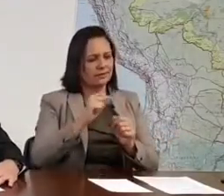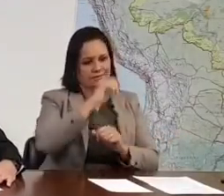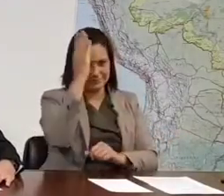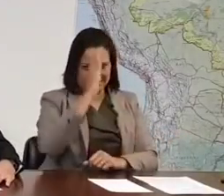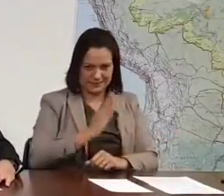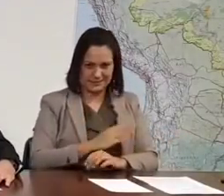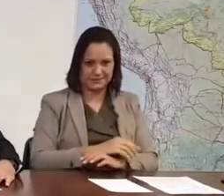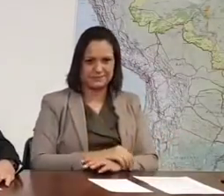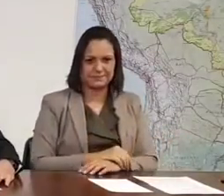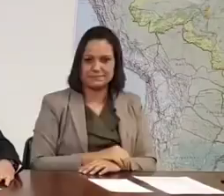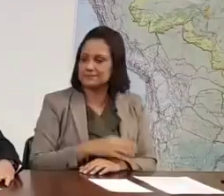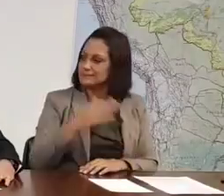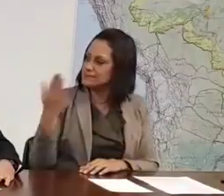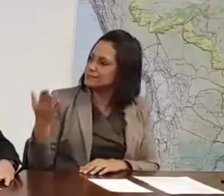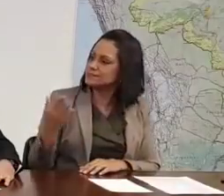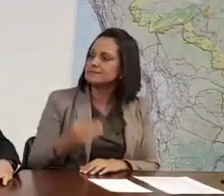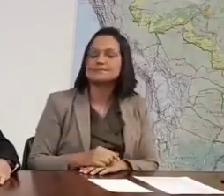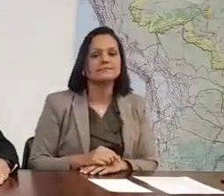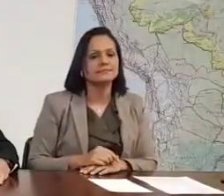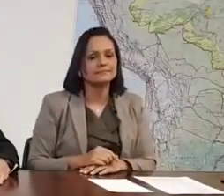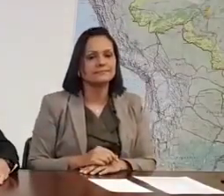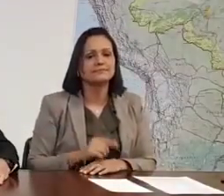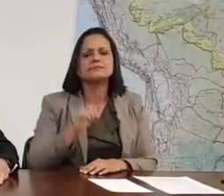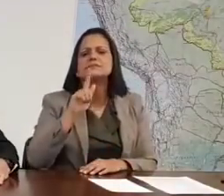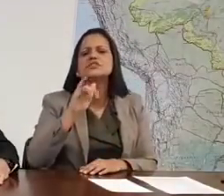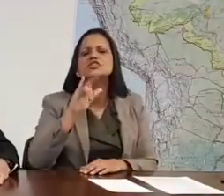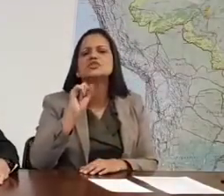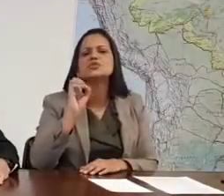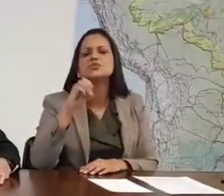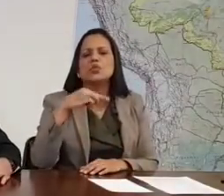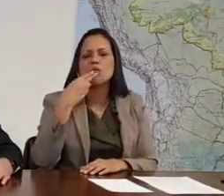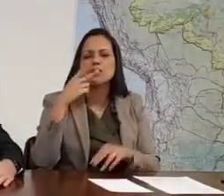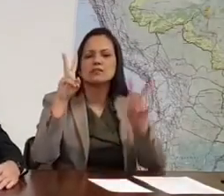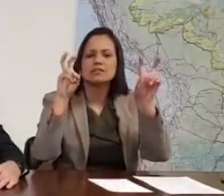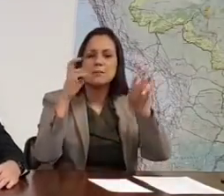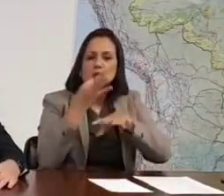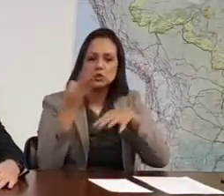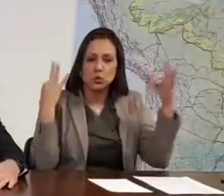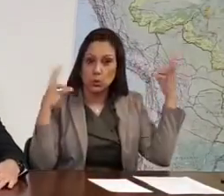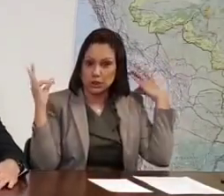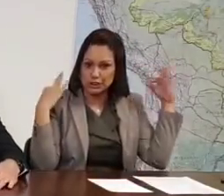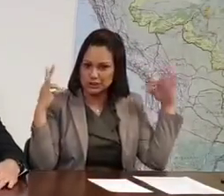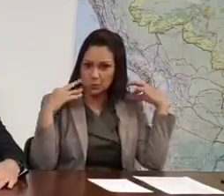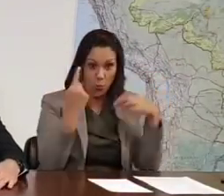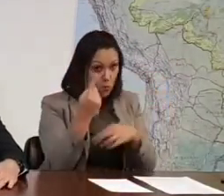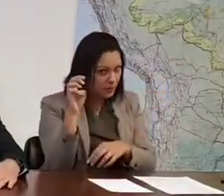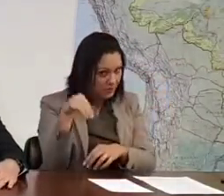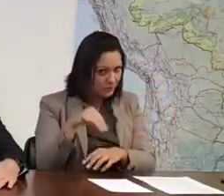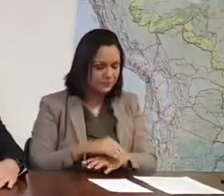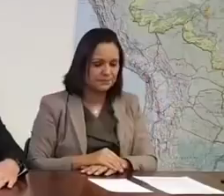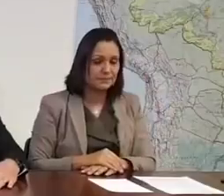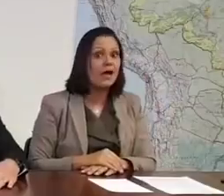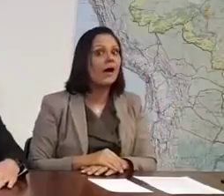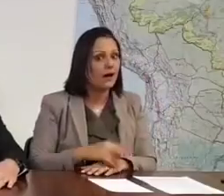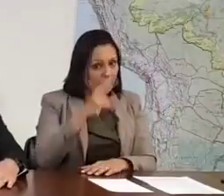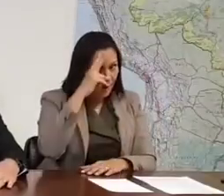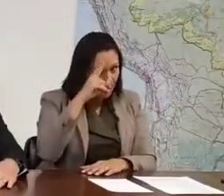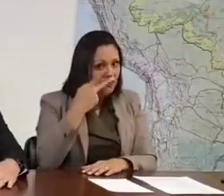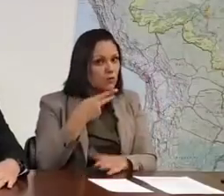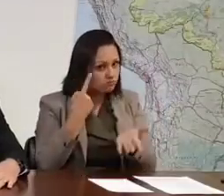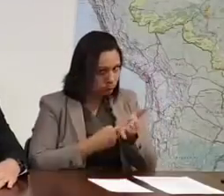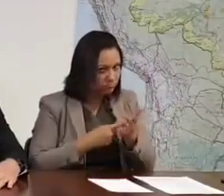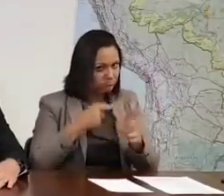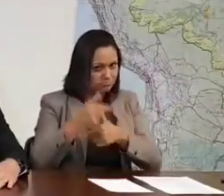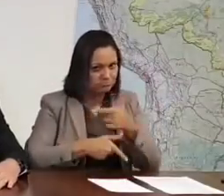Brasil. Gilson, turismo, Gilson, um minuto. Vamos lá. Voltando a falar do nosso dever de casa, nós temos a